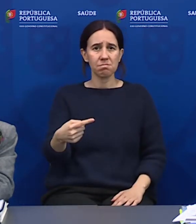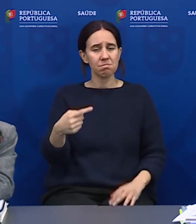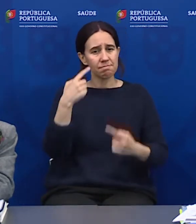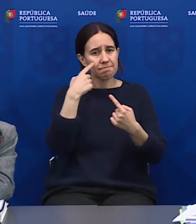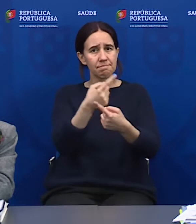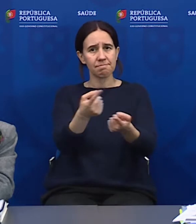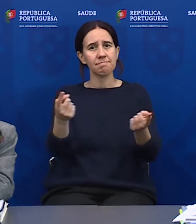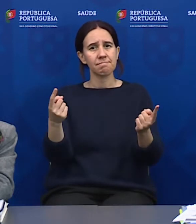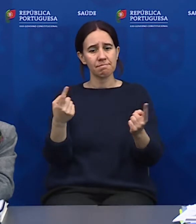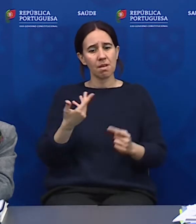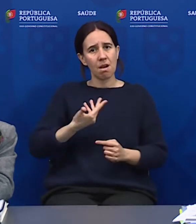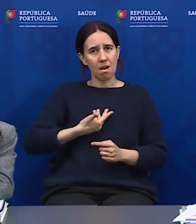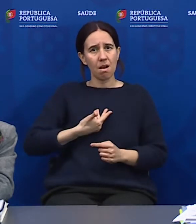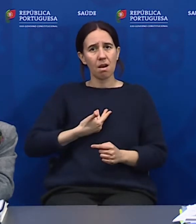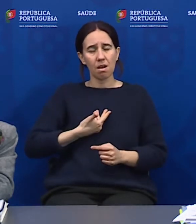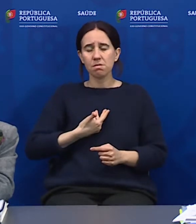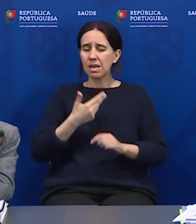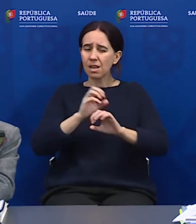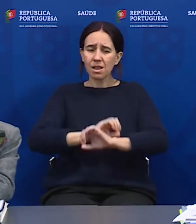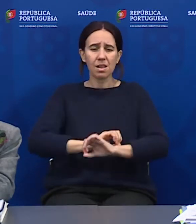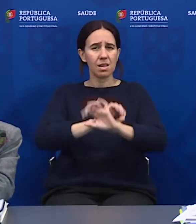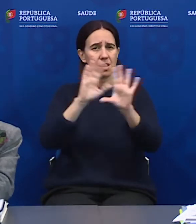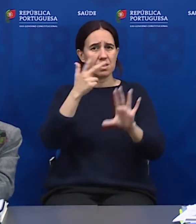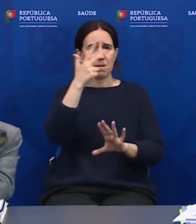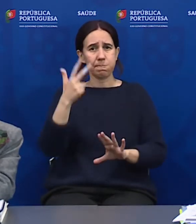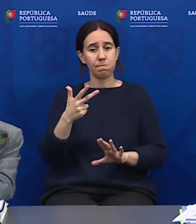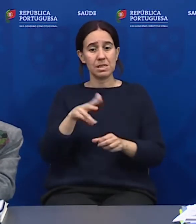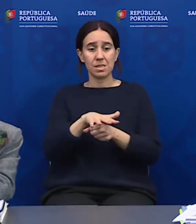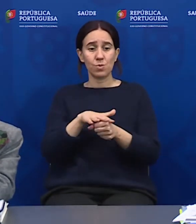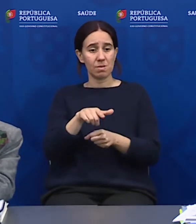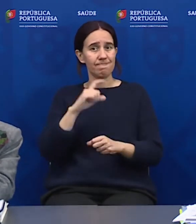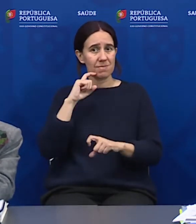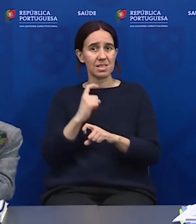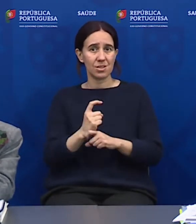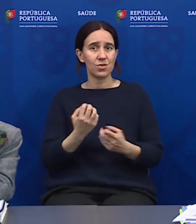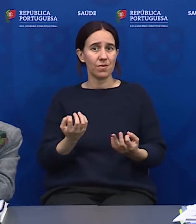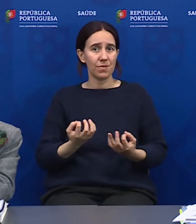as suas, com toda a clareza que esta situação exige.